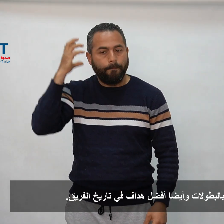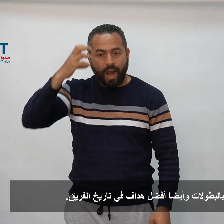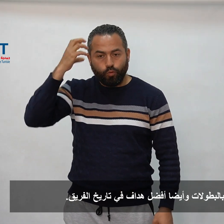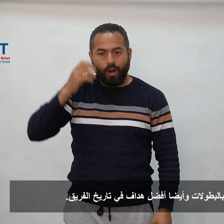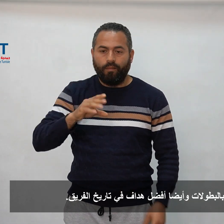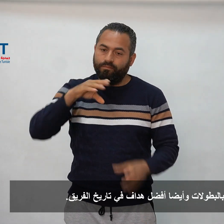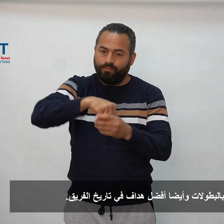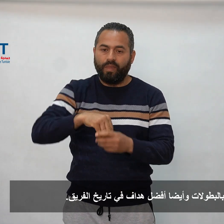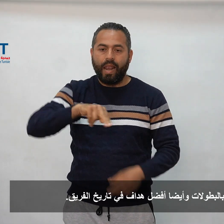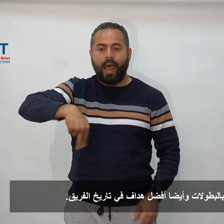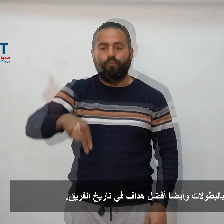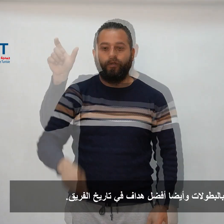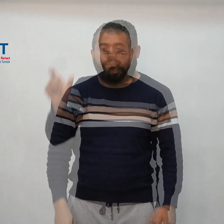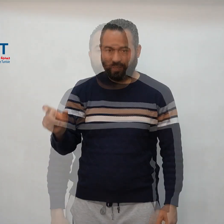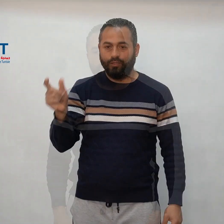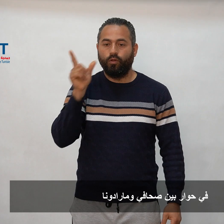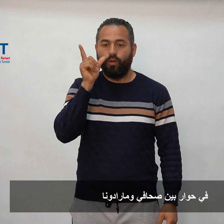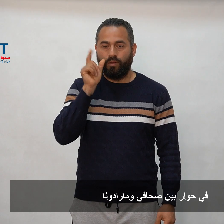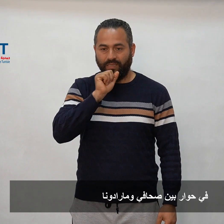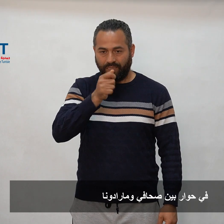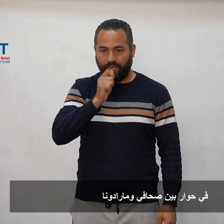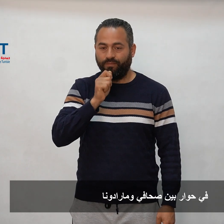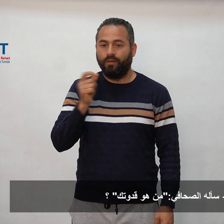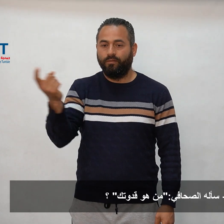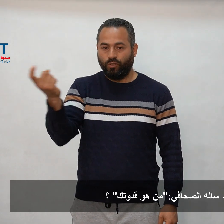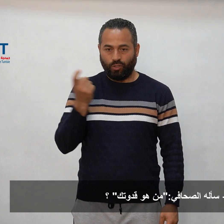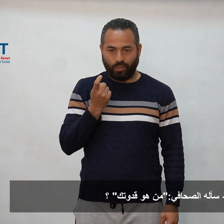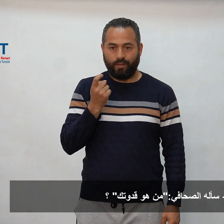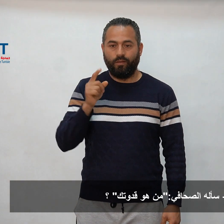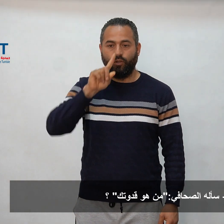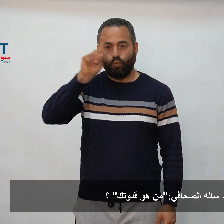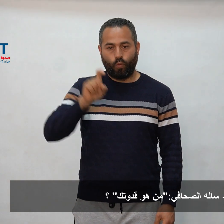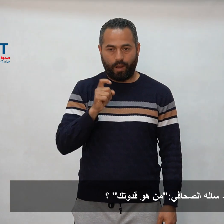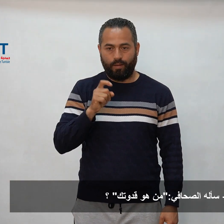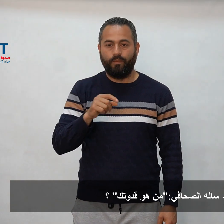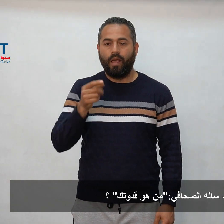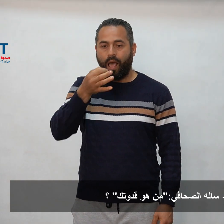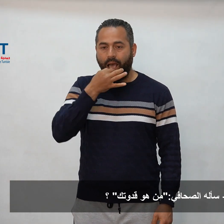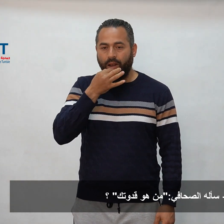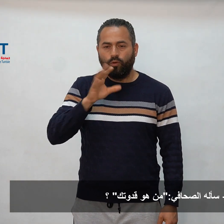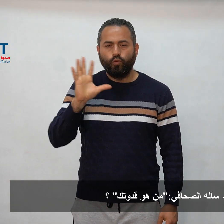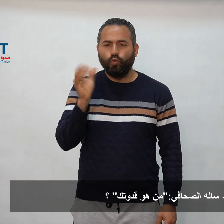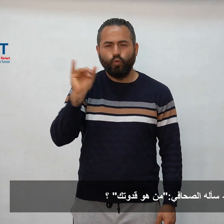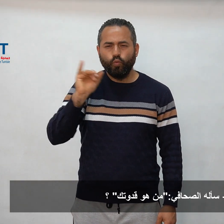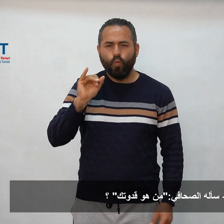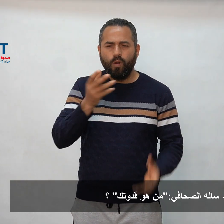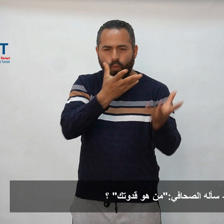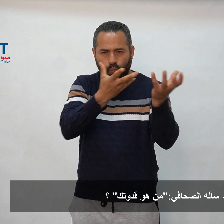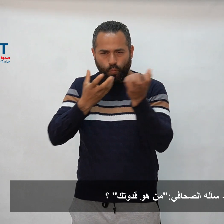نابولي. في حوار بين صحافي ومارادونا، سأله الصحافي: من هو